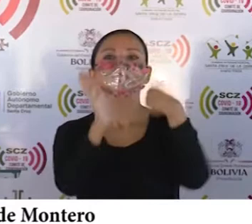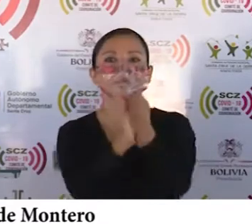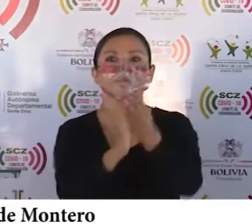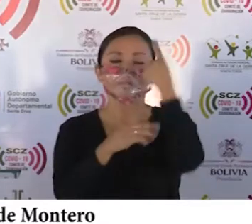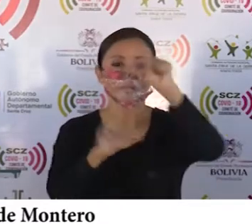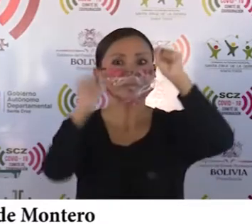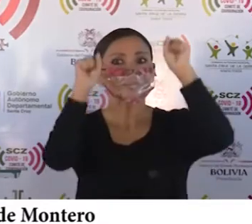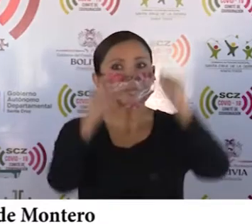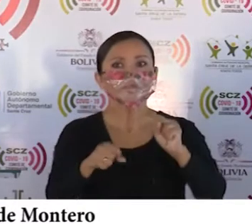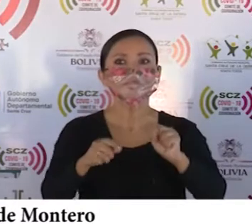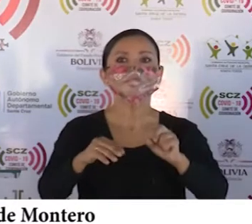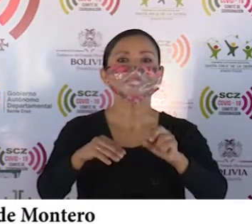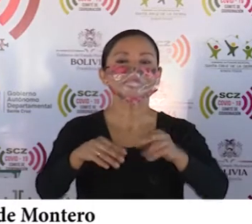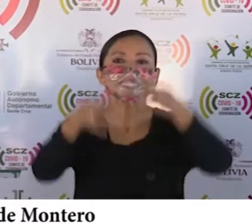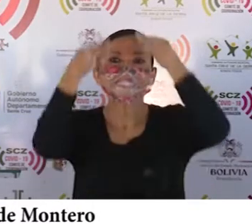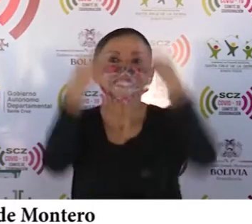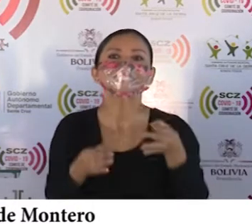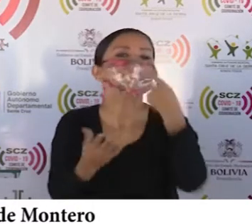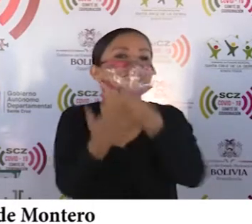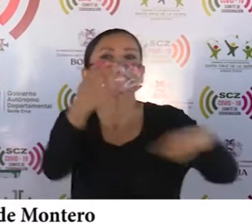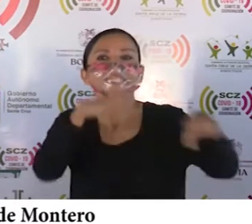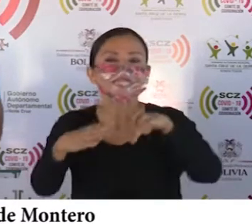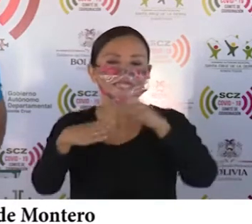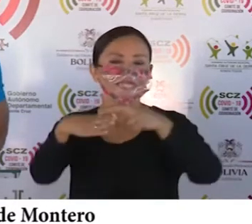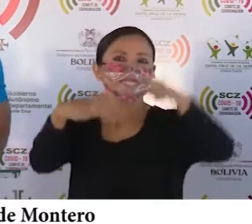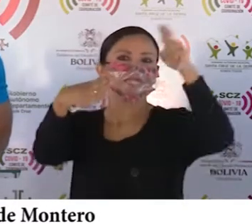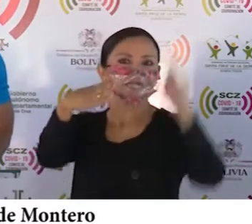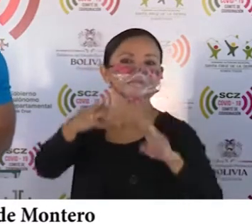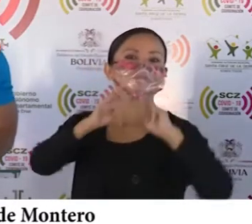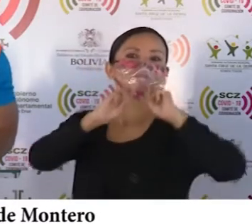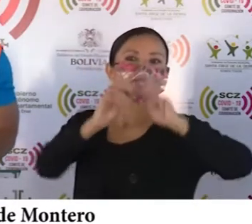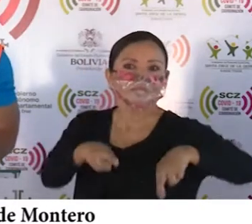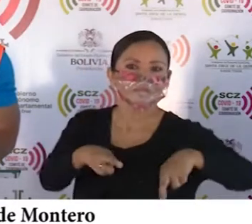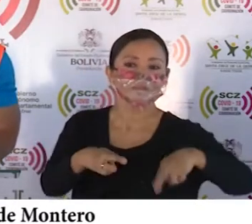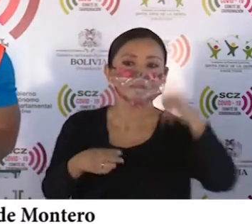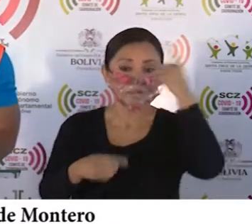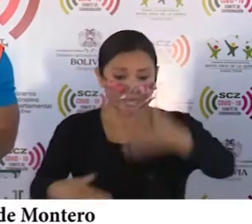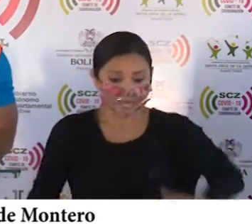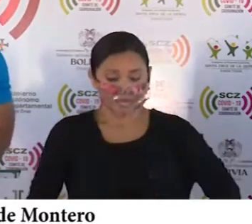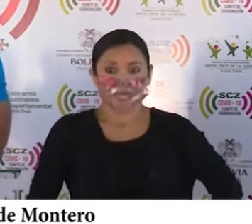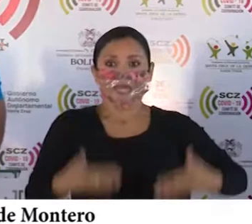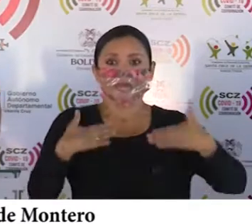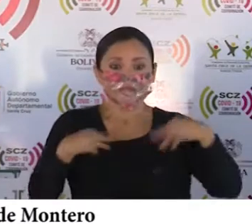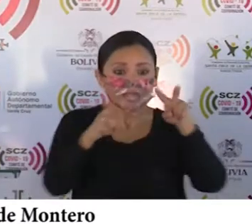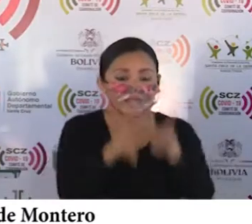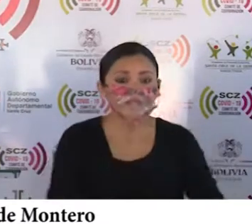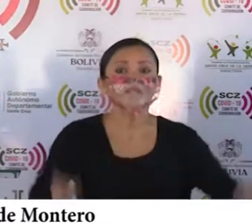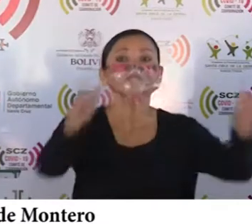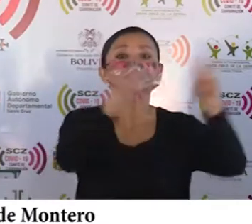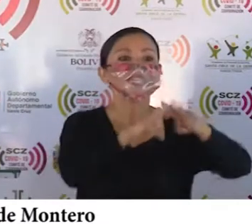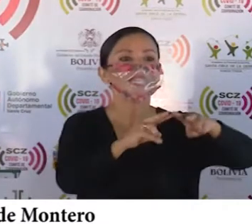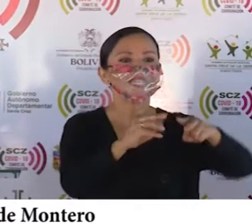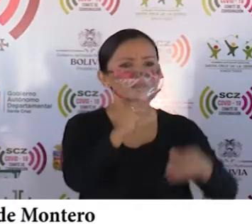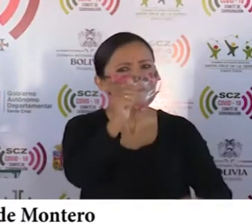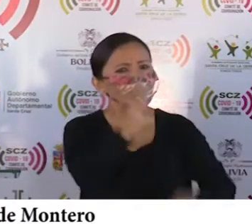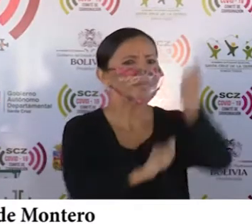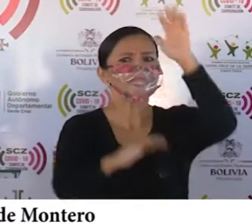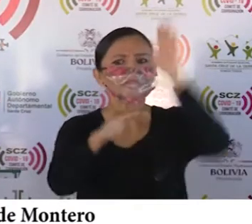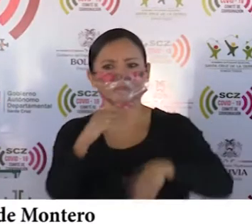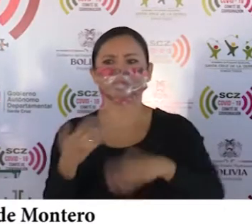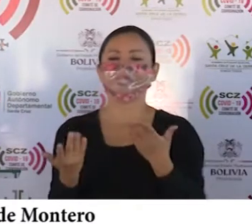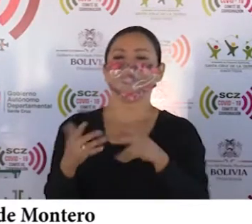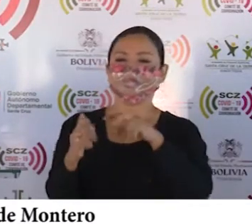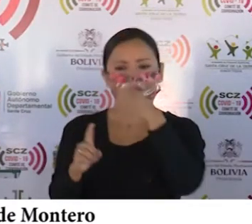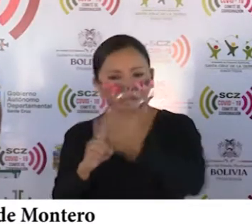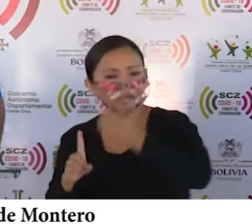para sacar una determinación al respecto, para que la vida valga más que la burocracia